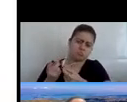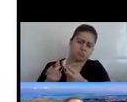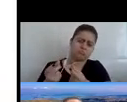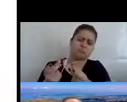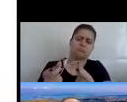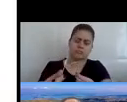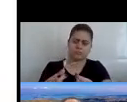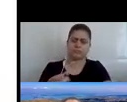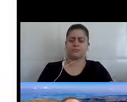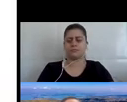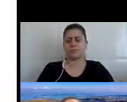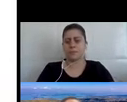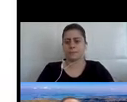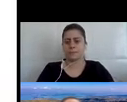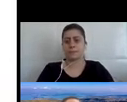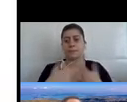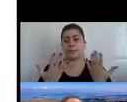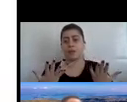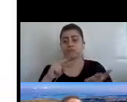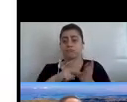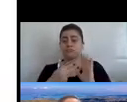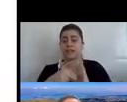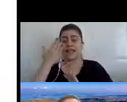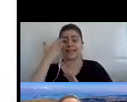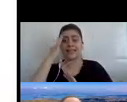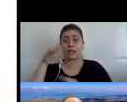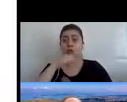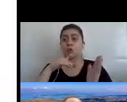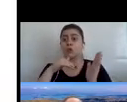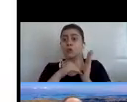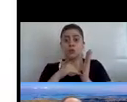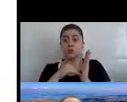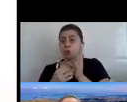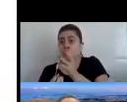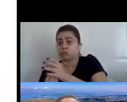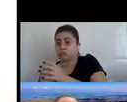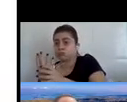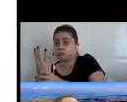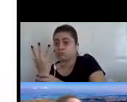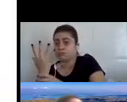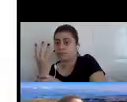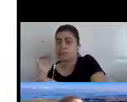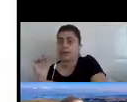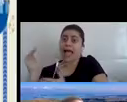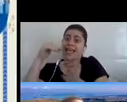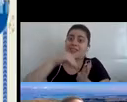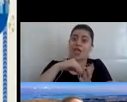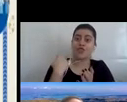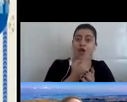vai nos impondo. Ou seja, entender toda a cadeia alimentar, desde a produção até o alimento que nos chega ao prato.